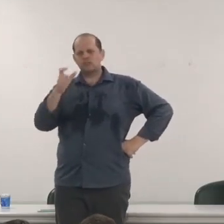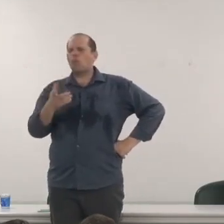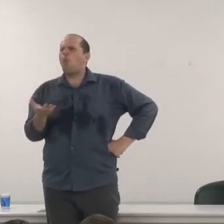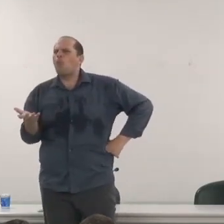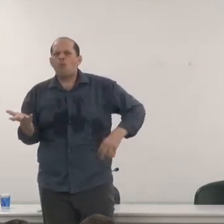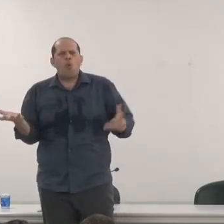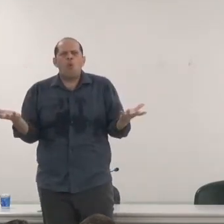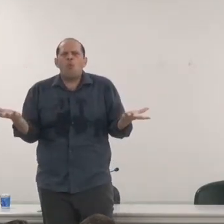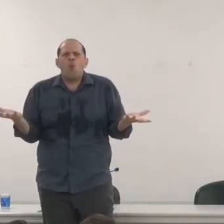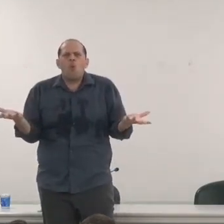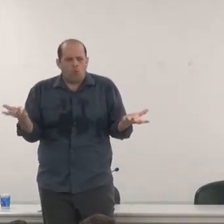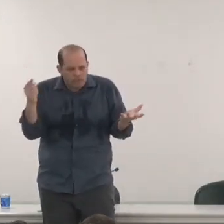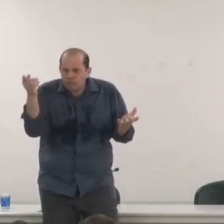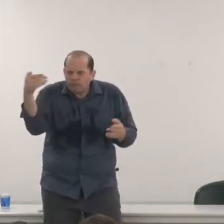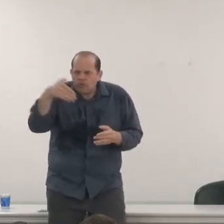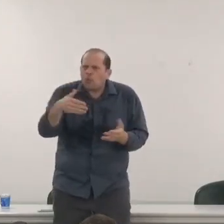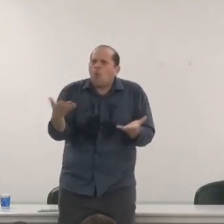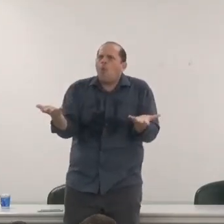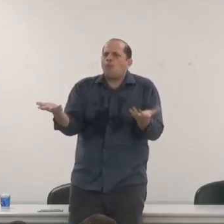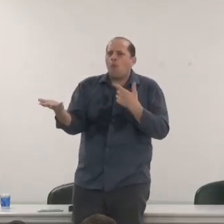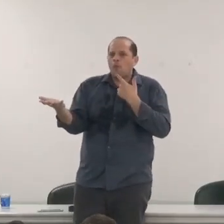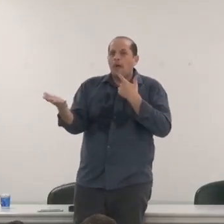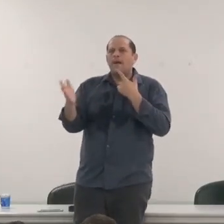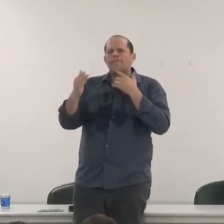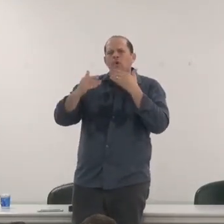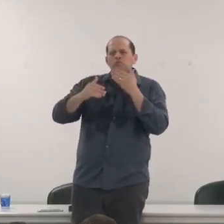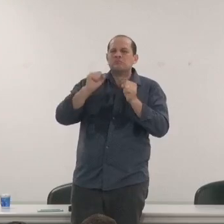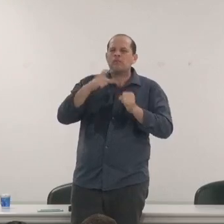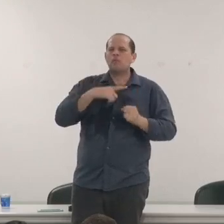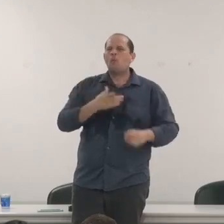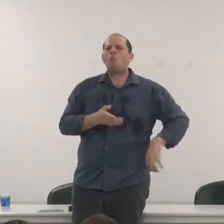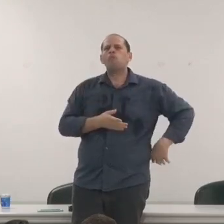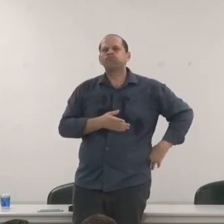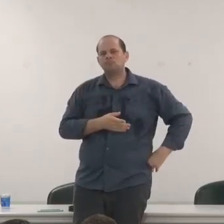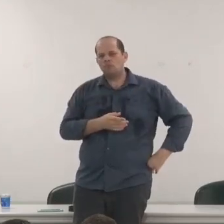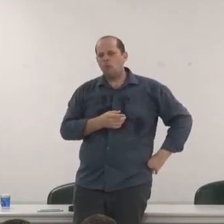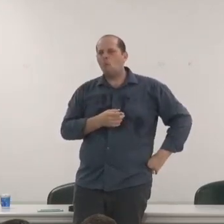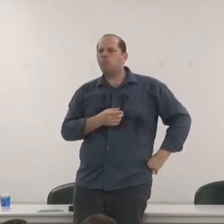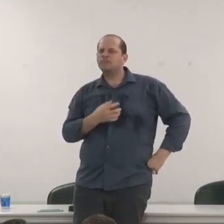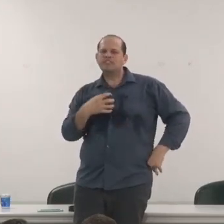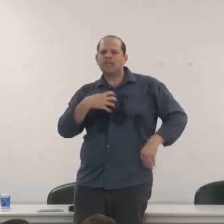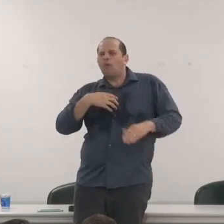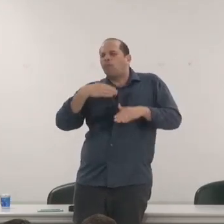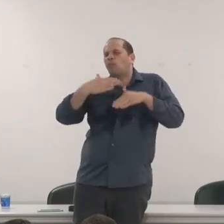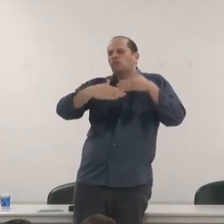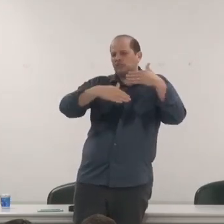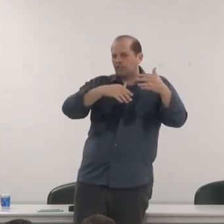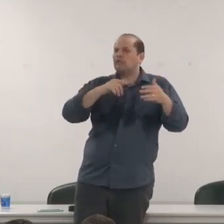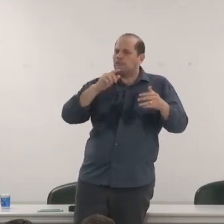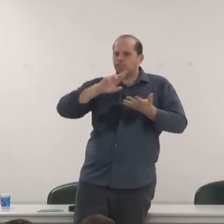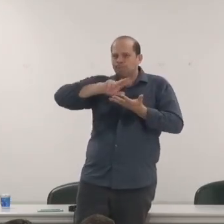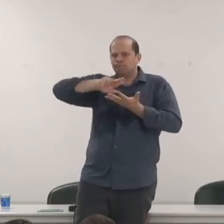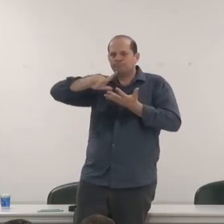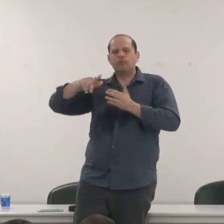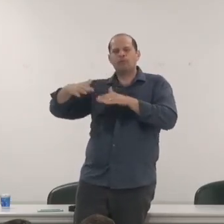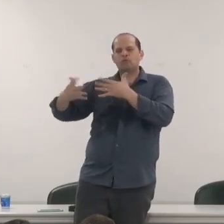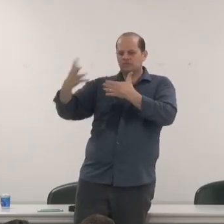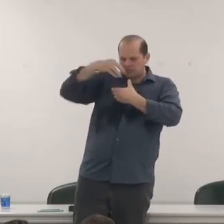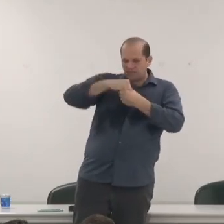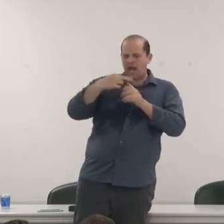Então, é muito como. Como assim? Como que você chegou aqui, por exemplo? Ou, essa é outra possibilidade. Então,